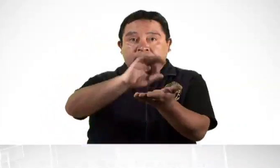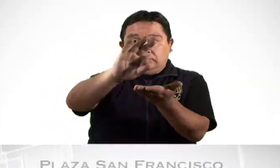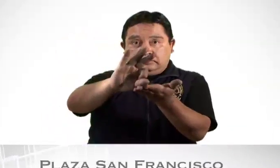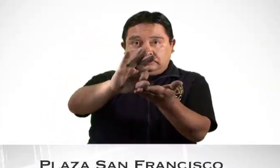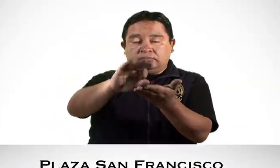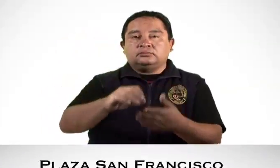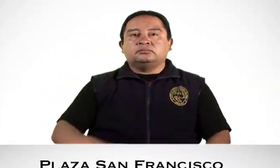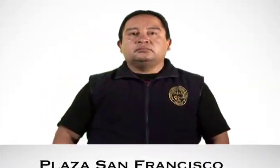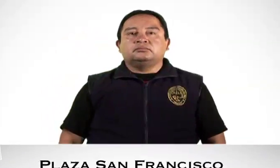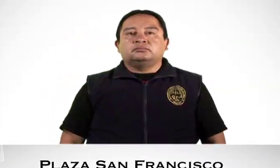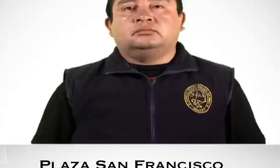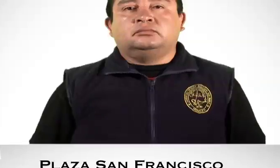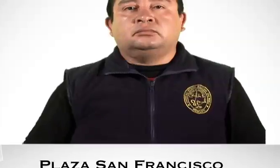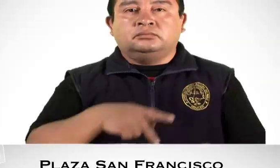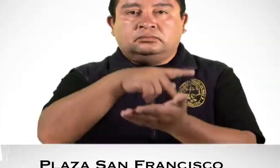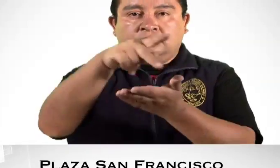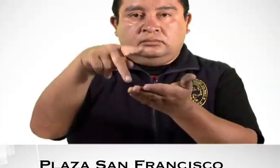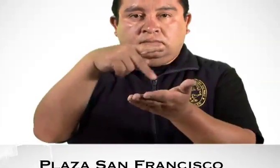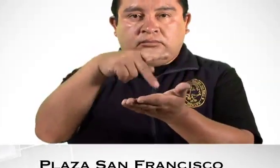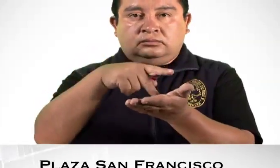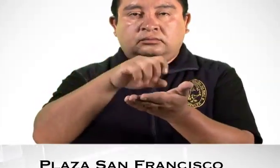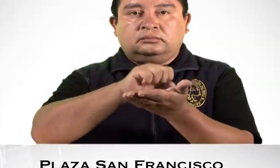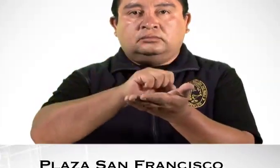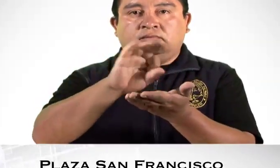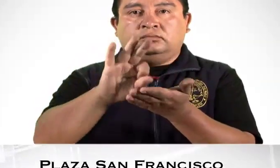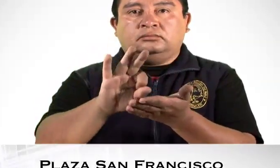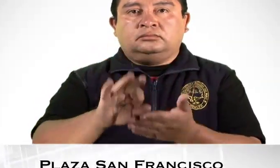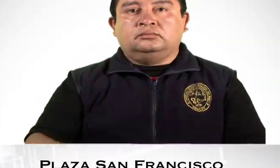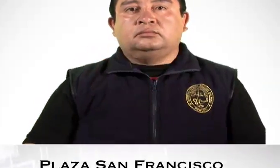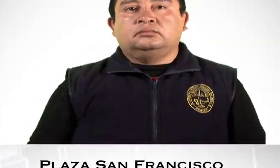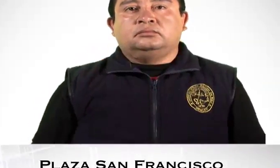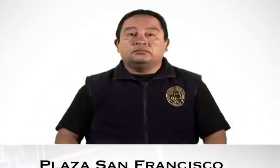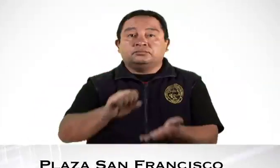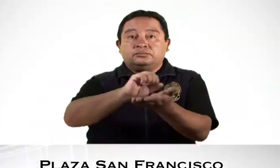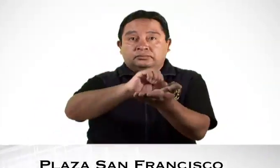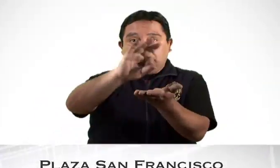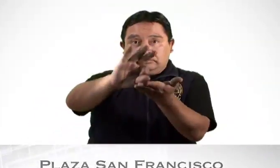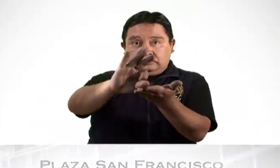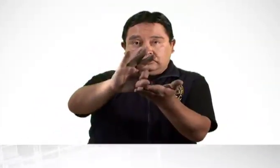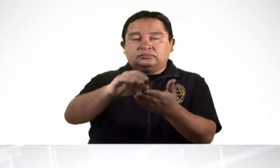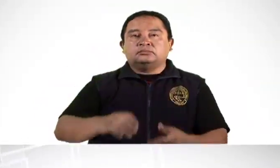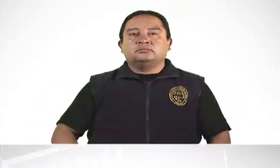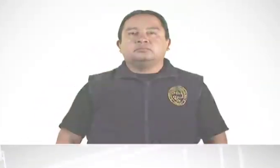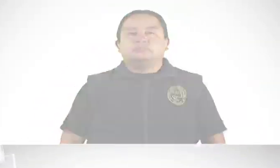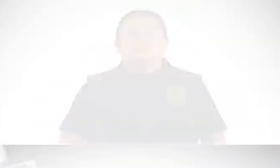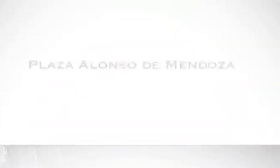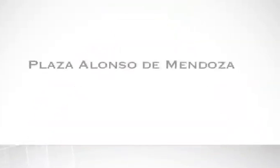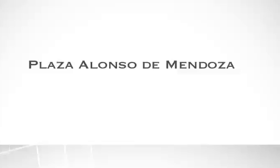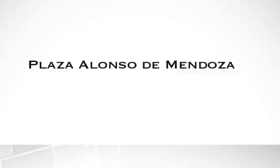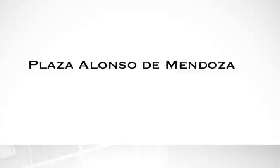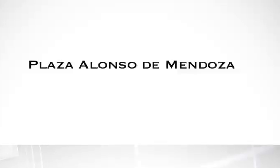Plaza San Francisco. Plaza San Francisco. Plaza San Francisco.